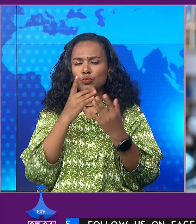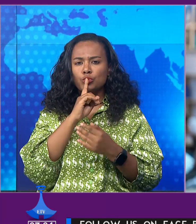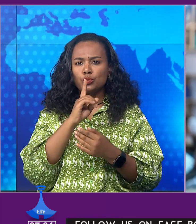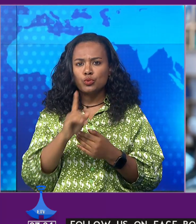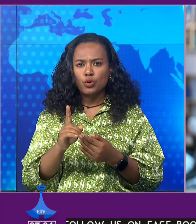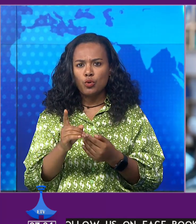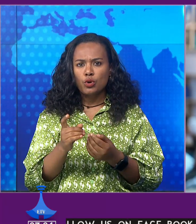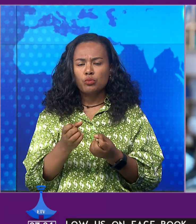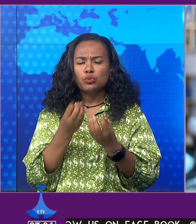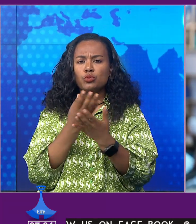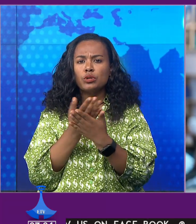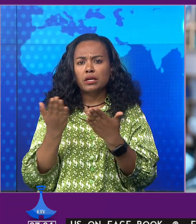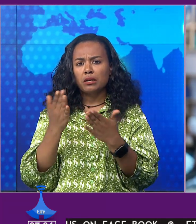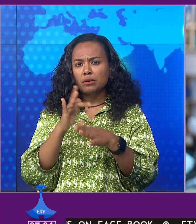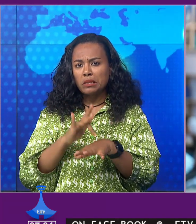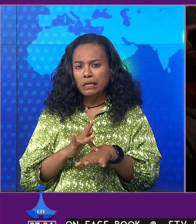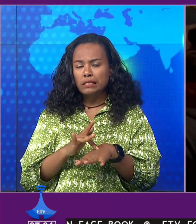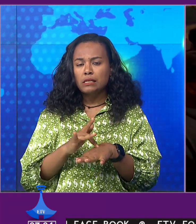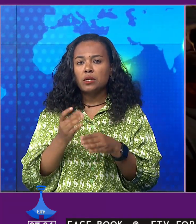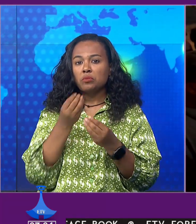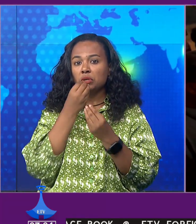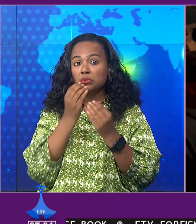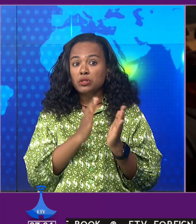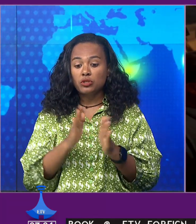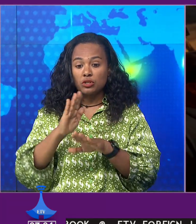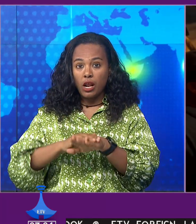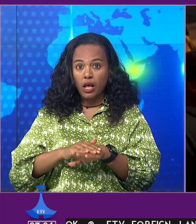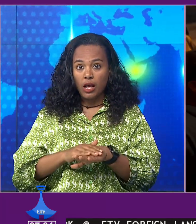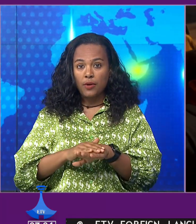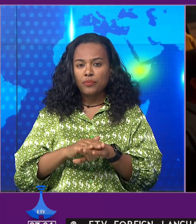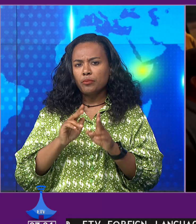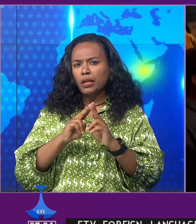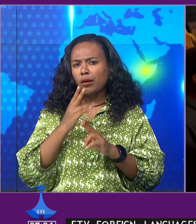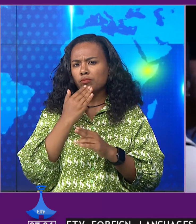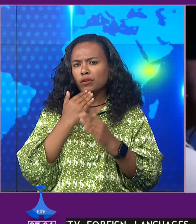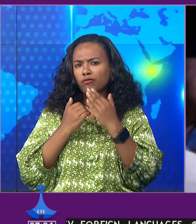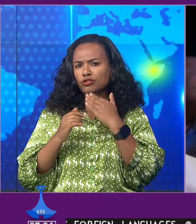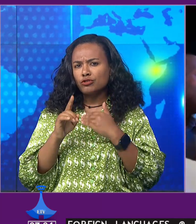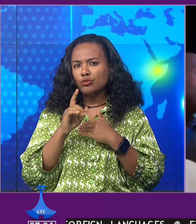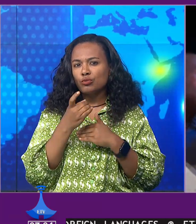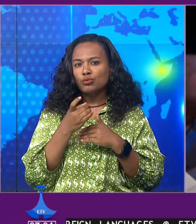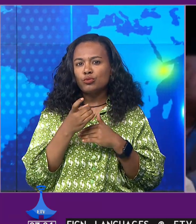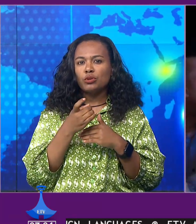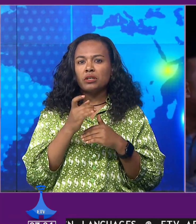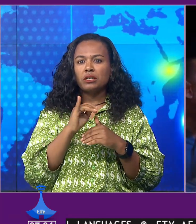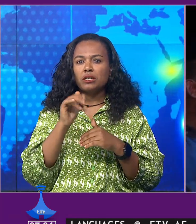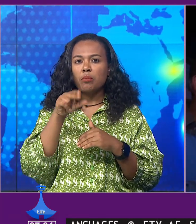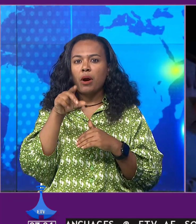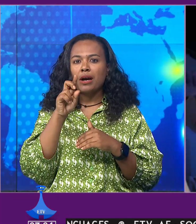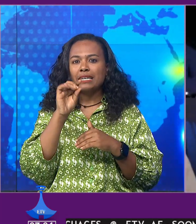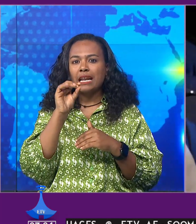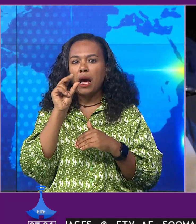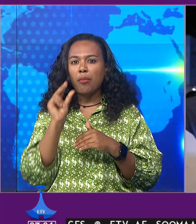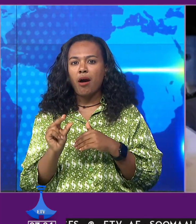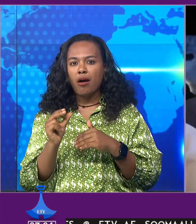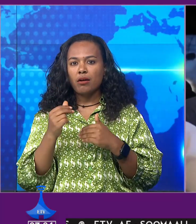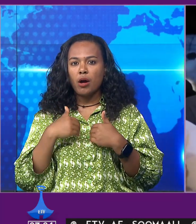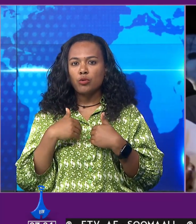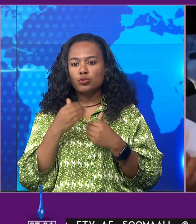ሶስቱ ለመጥቀስ፣ አንደኛ ምግብ ዝግጅት ላይ በጣም ጣፋጭ የሆኑ እንደ ባቅላባ ያሉ ብዙ አይነት